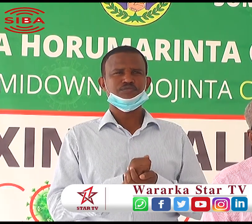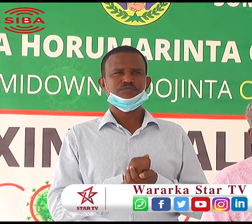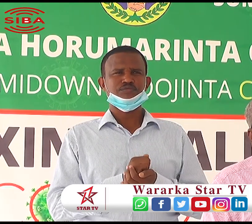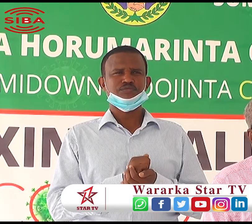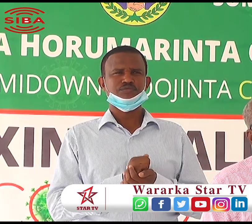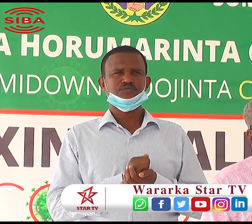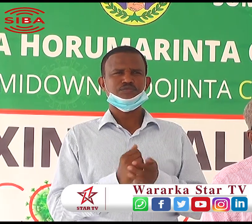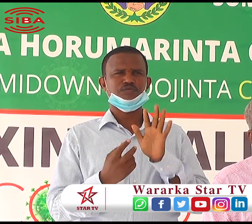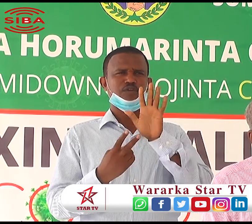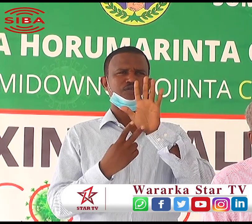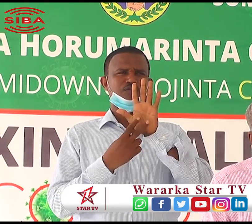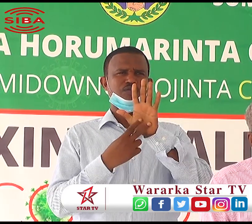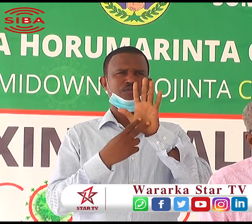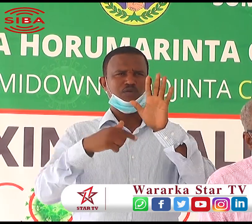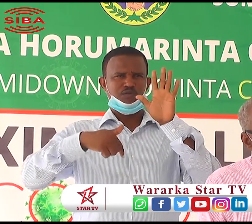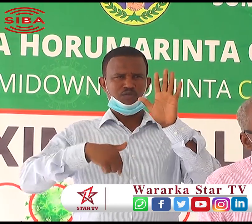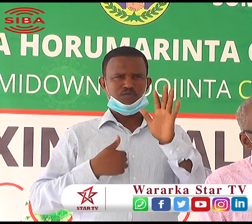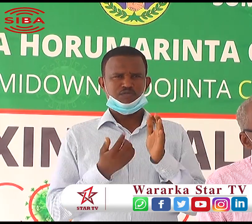7 qof ayaa laga helay cudurkii